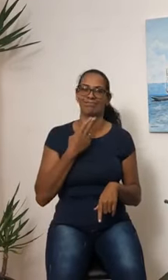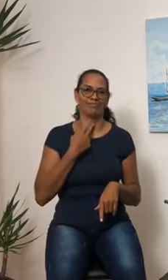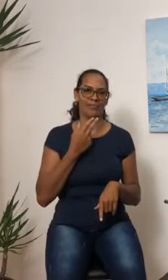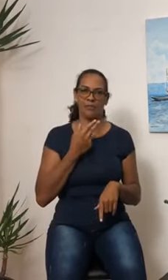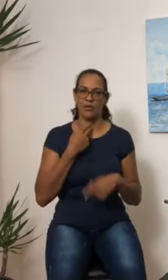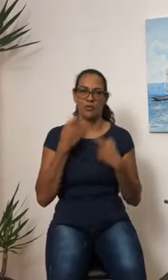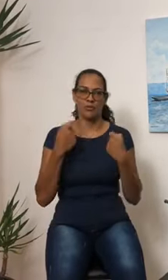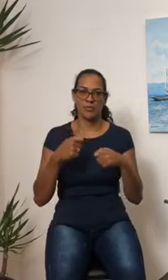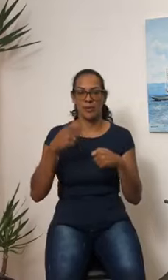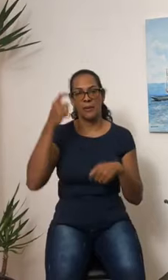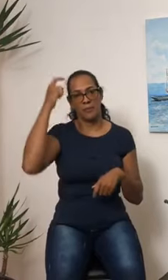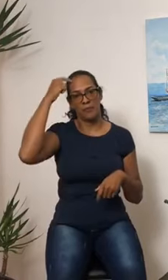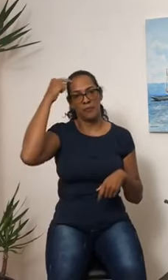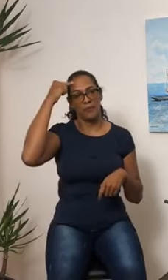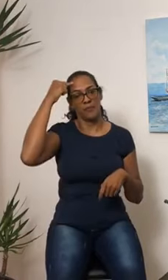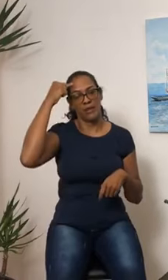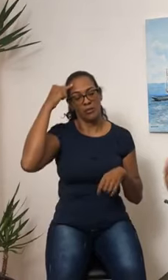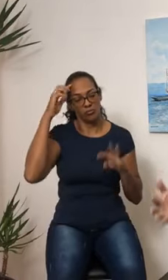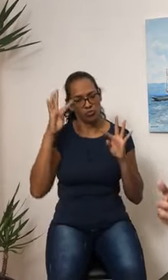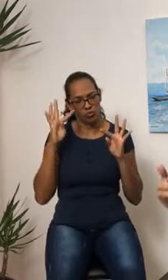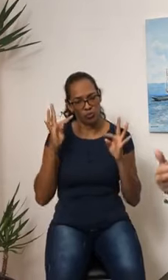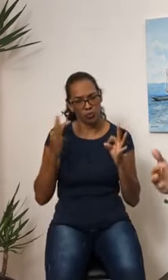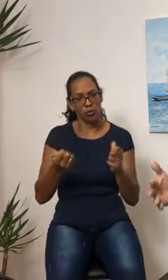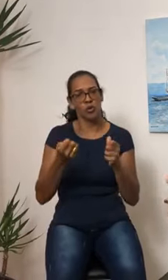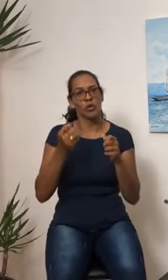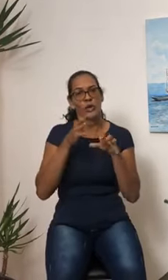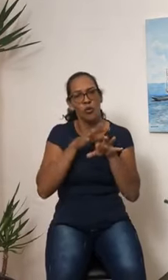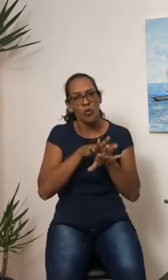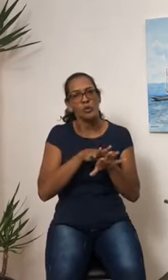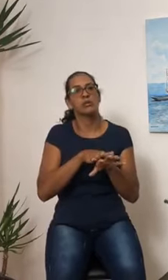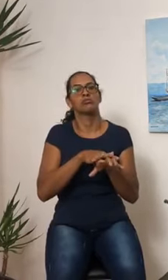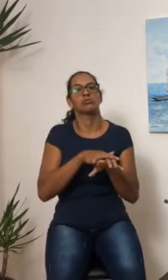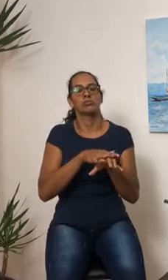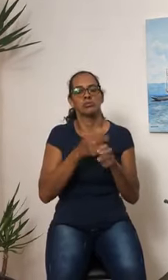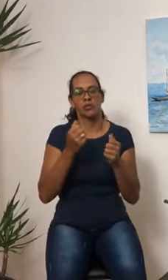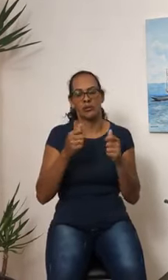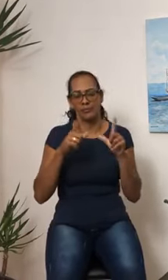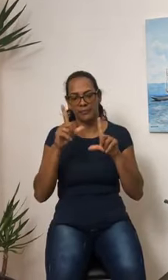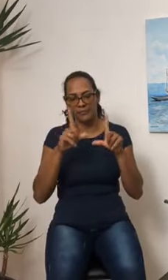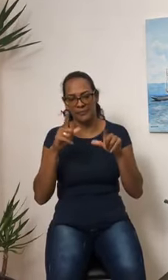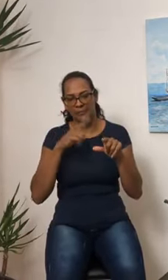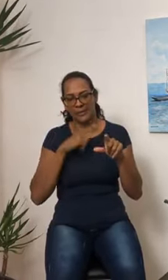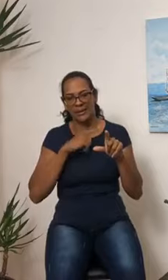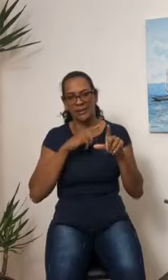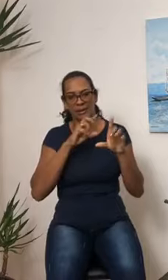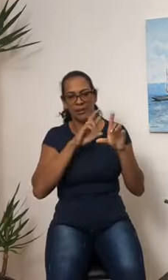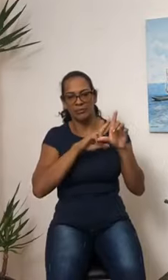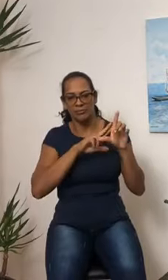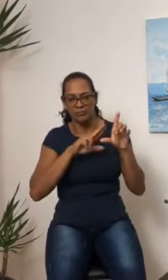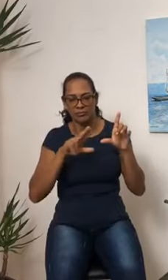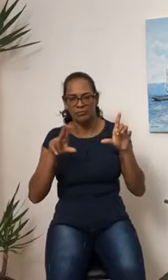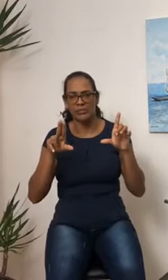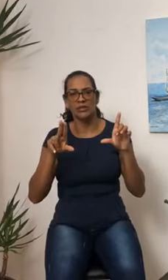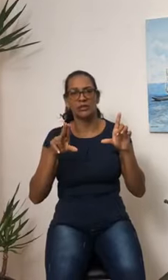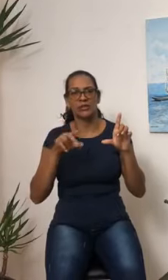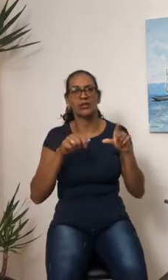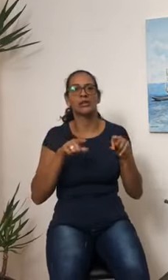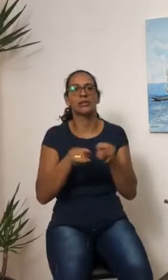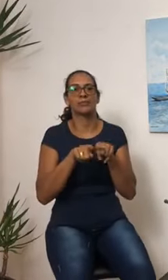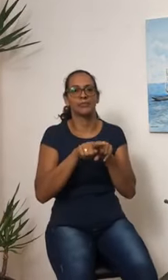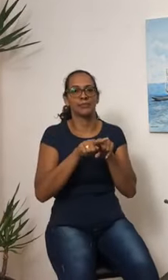Então, nós temos que pensar nisso, como na TV tem a descrição para os deficientes visuais, e a gente,